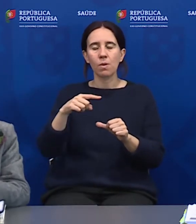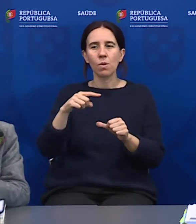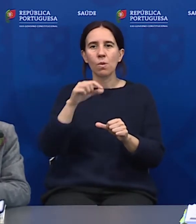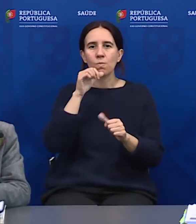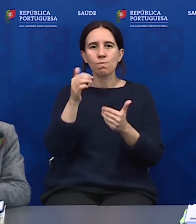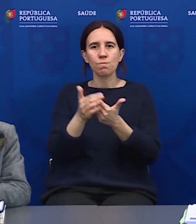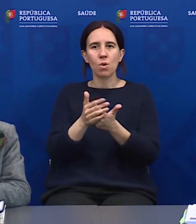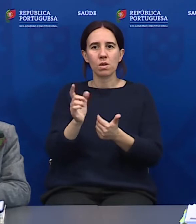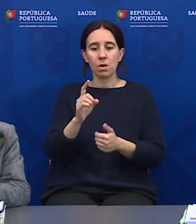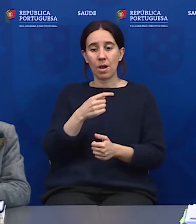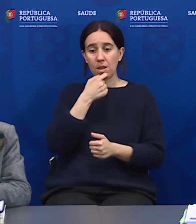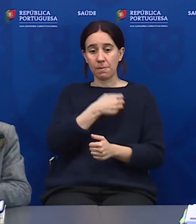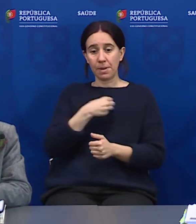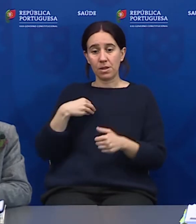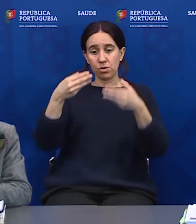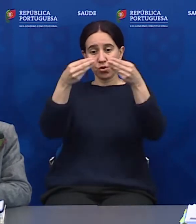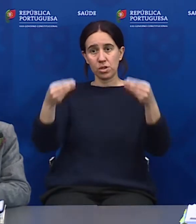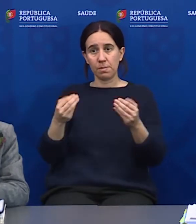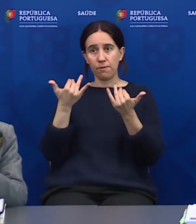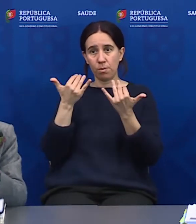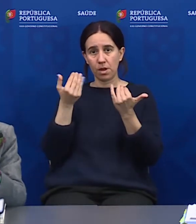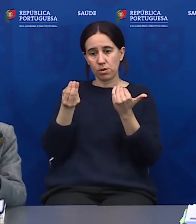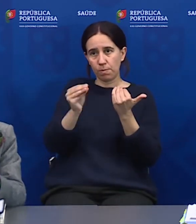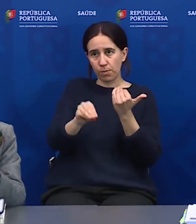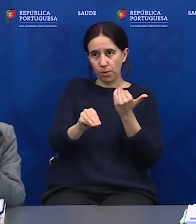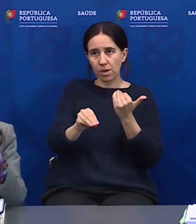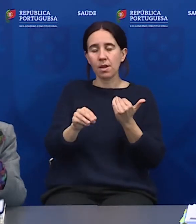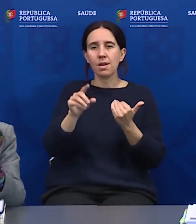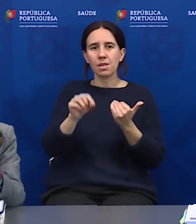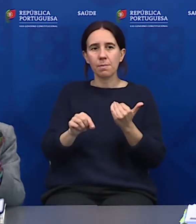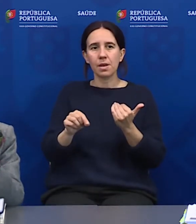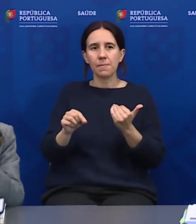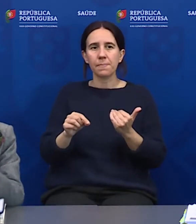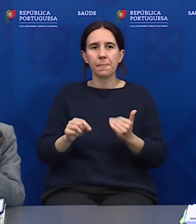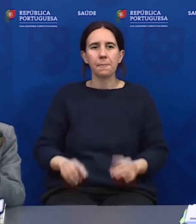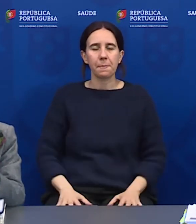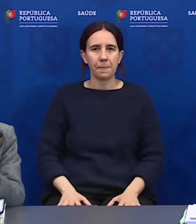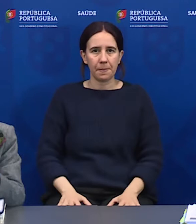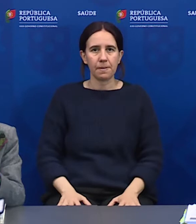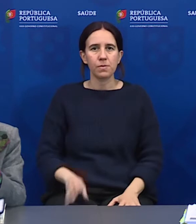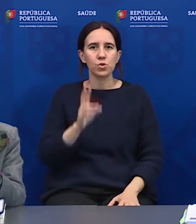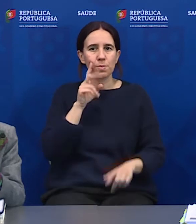que o médico não tenha que pôr neste sistema informático. Depois, outros dados.